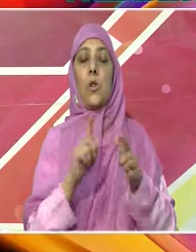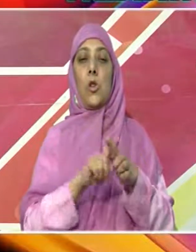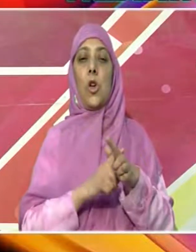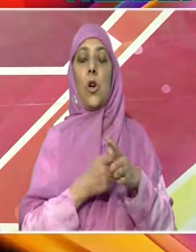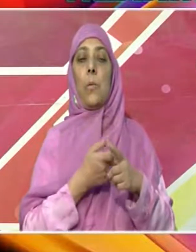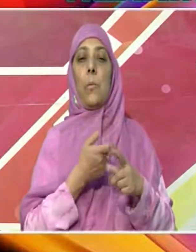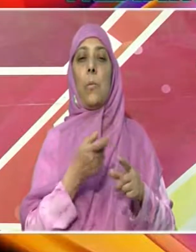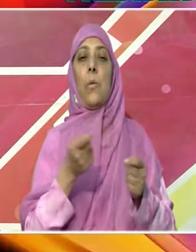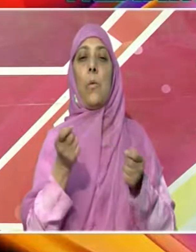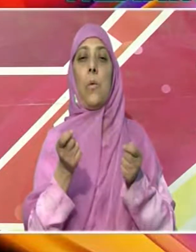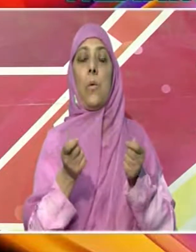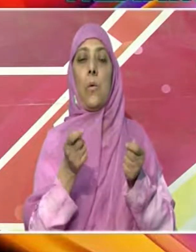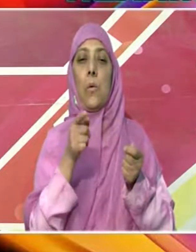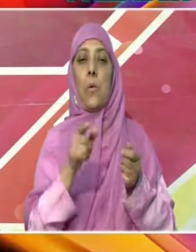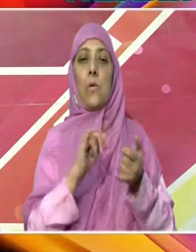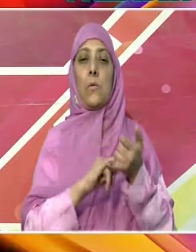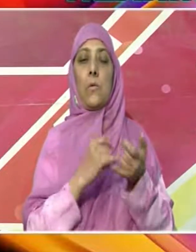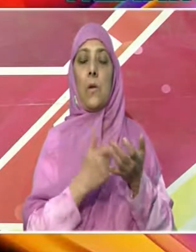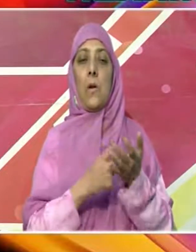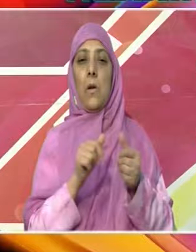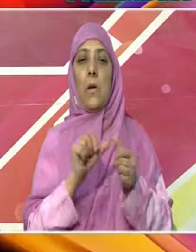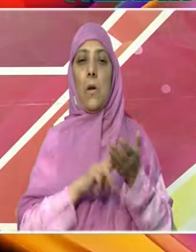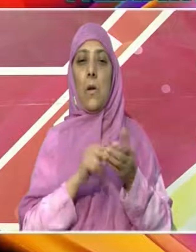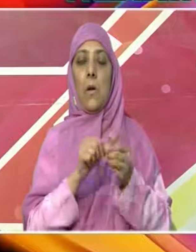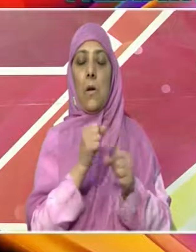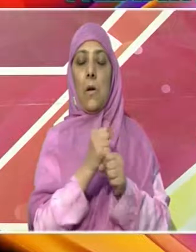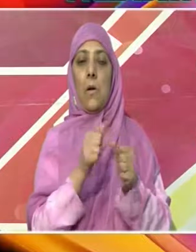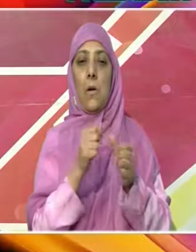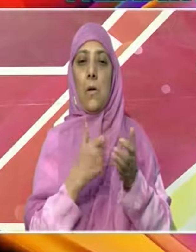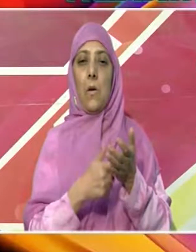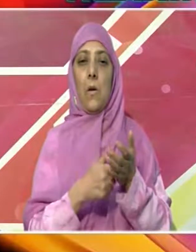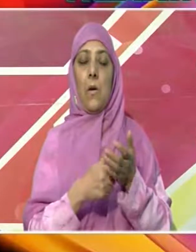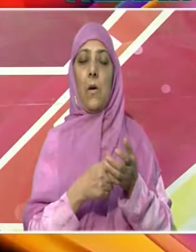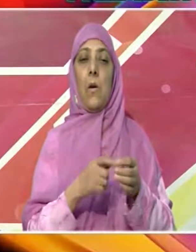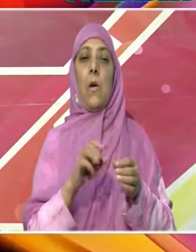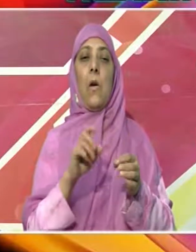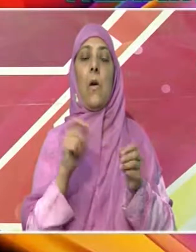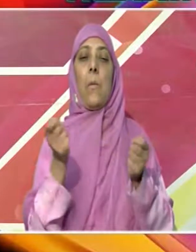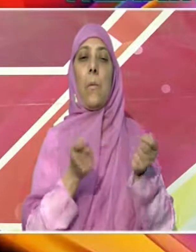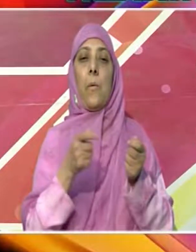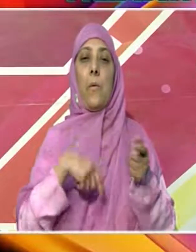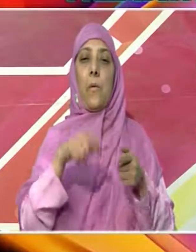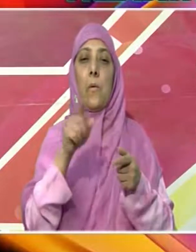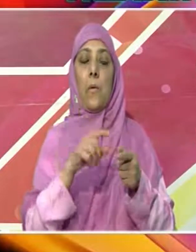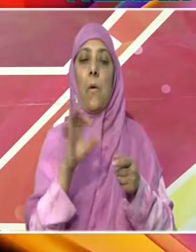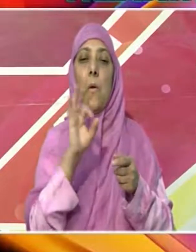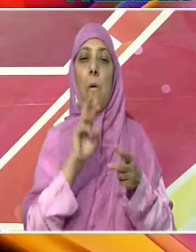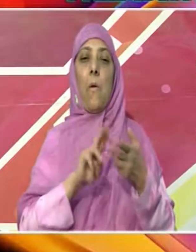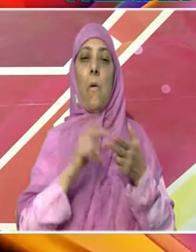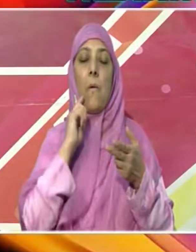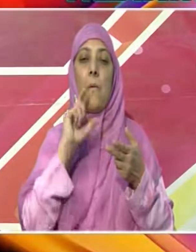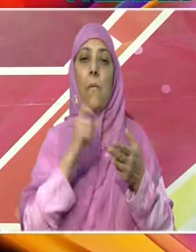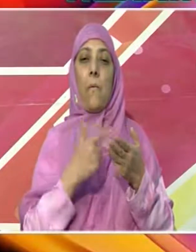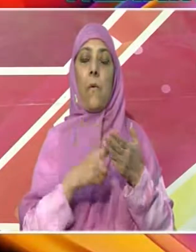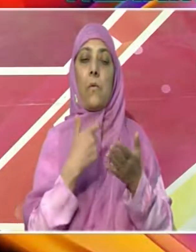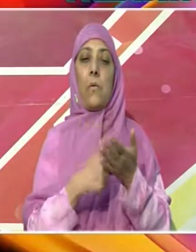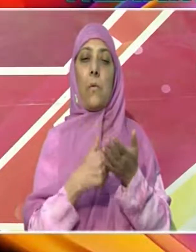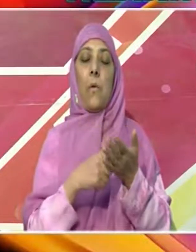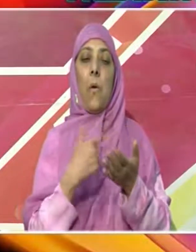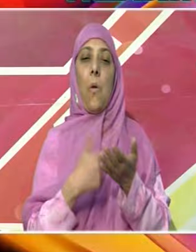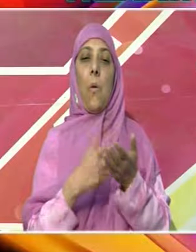जम्मू और श्रीनगर में आमद के हवाले से tapsila तो उनके दफ्तर में पेश करने की हिदायत